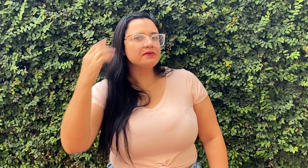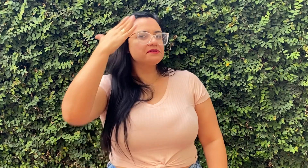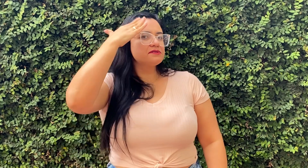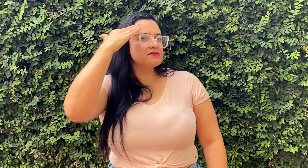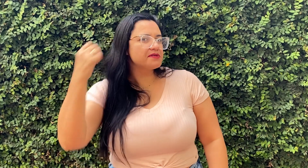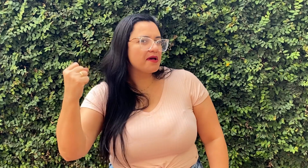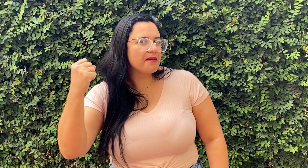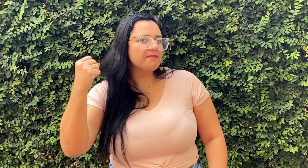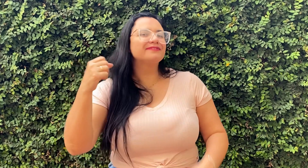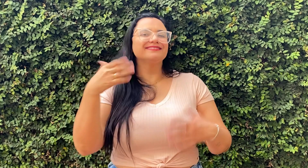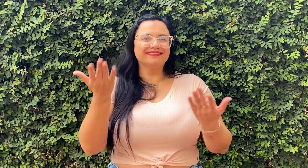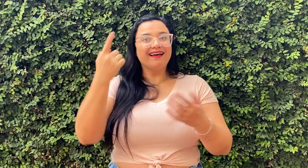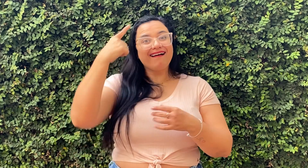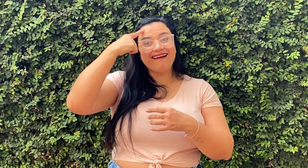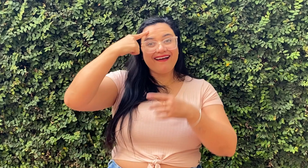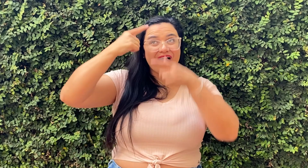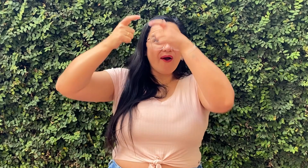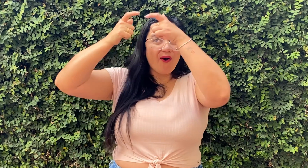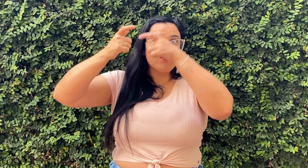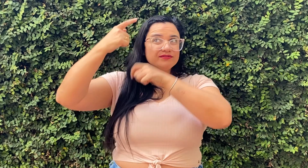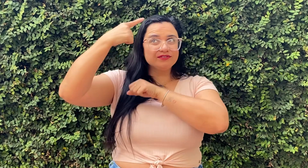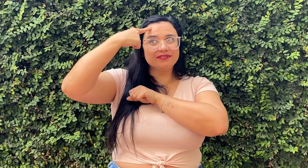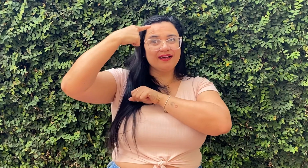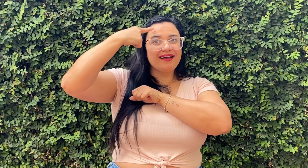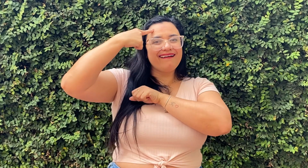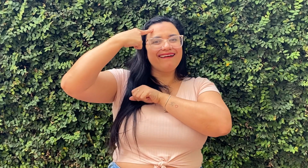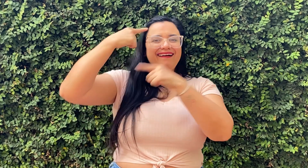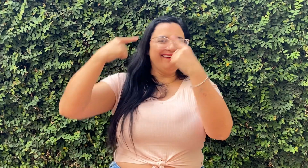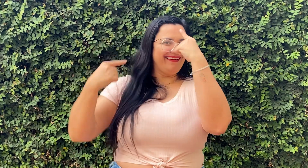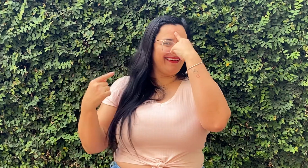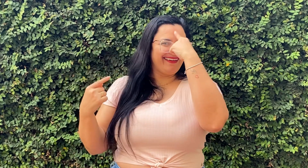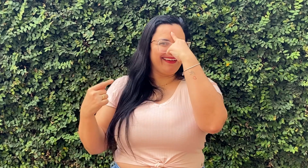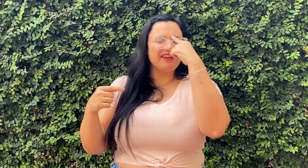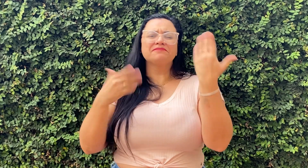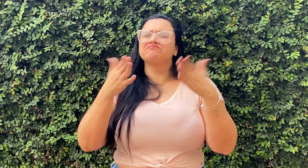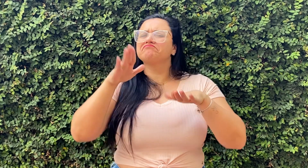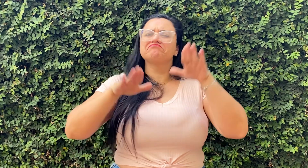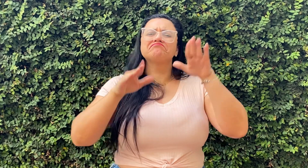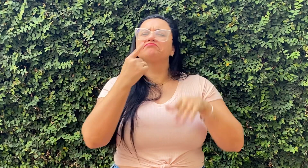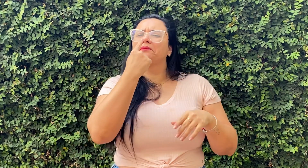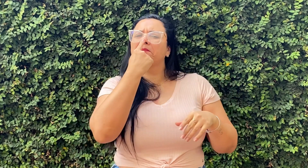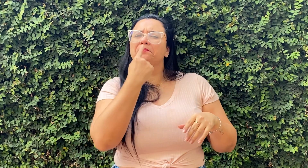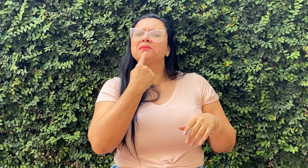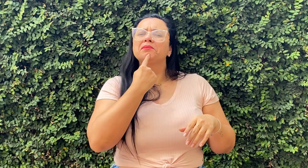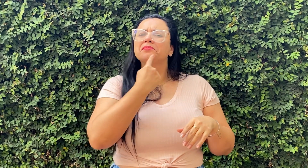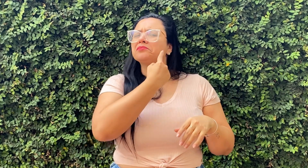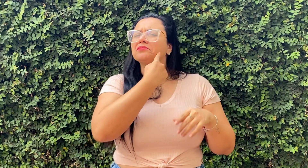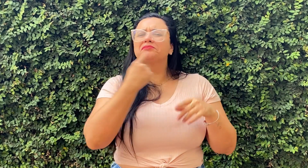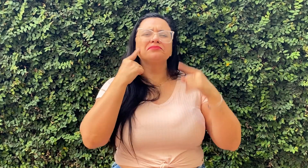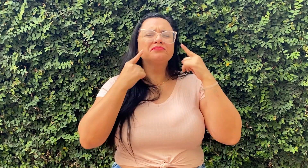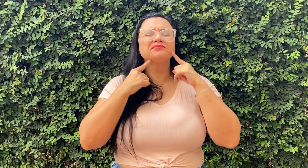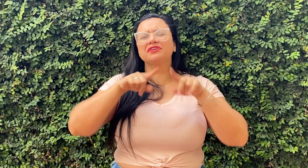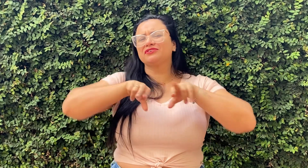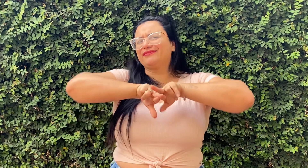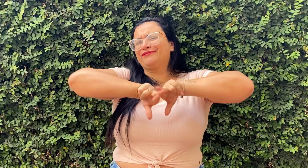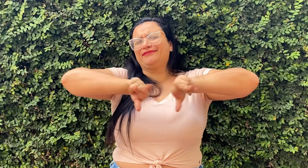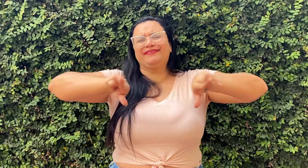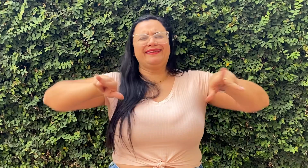Uma variação. Mas eu sei que o local é a fronte. que pode ser no nariz, na boca, na bochecha e